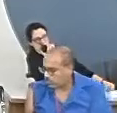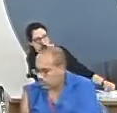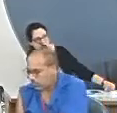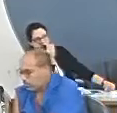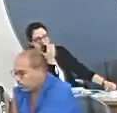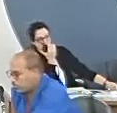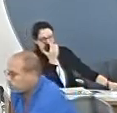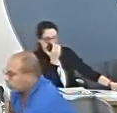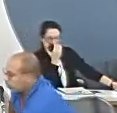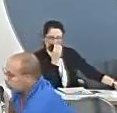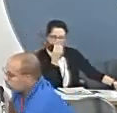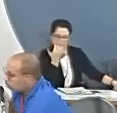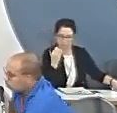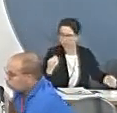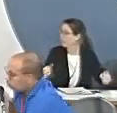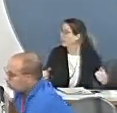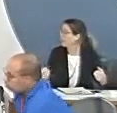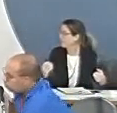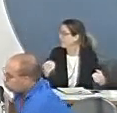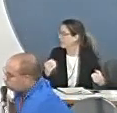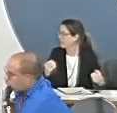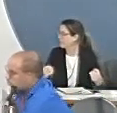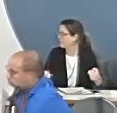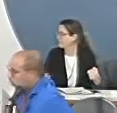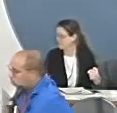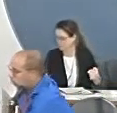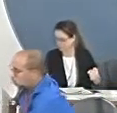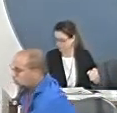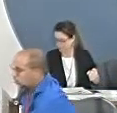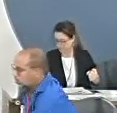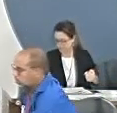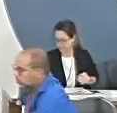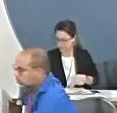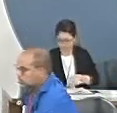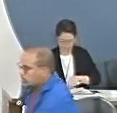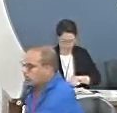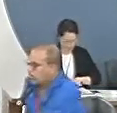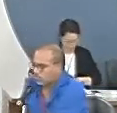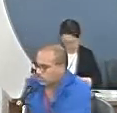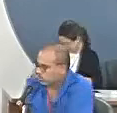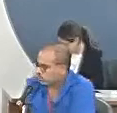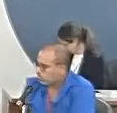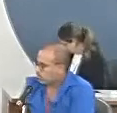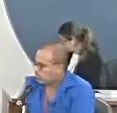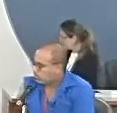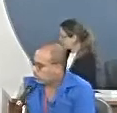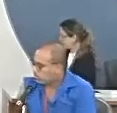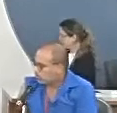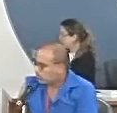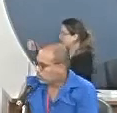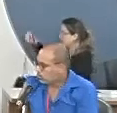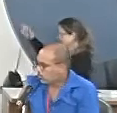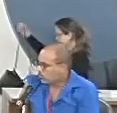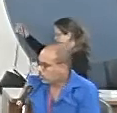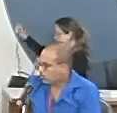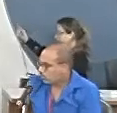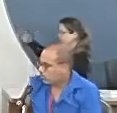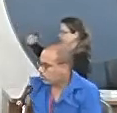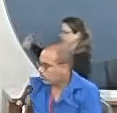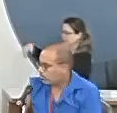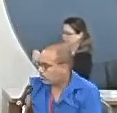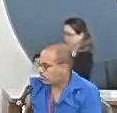minha e do marcelo não é uma bandeira política é uma bandeira causa de família ela independe da